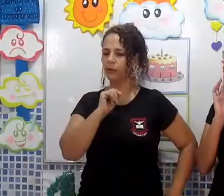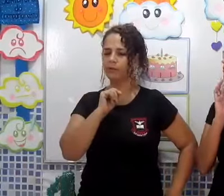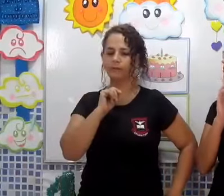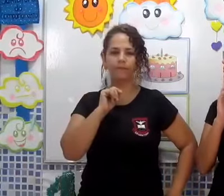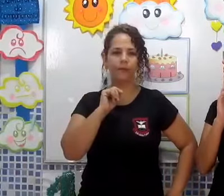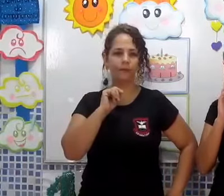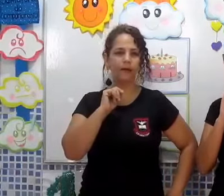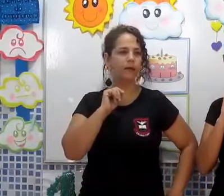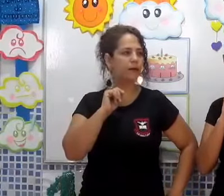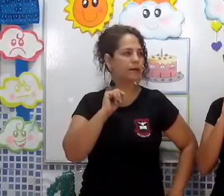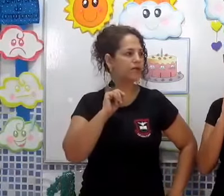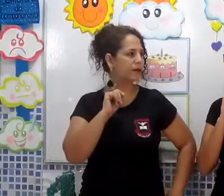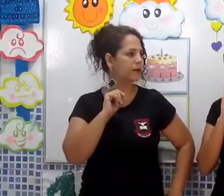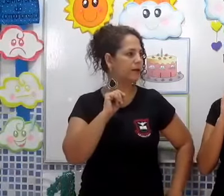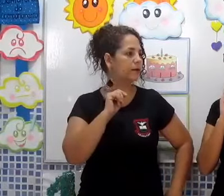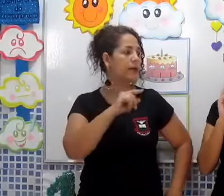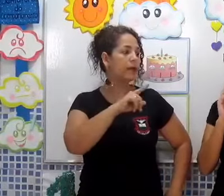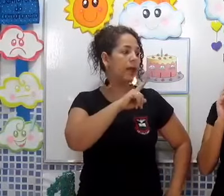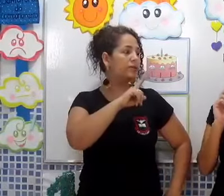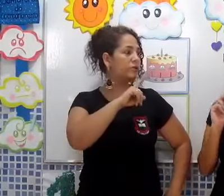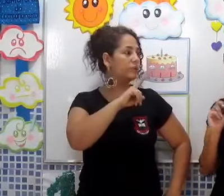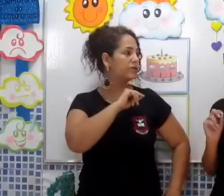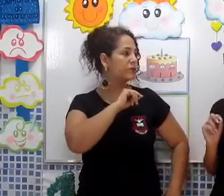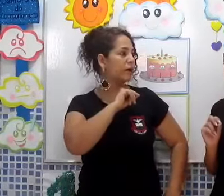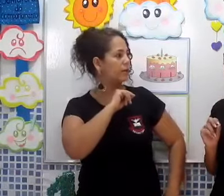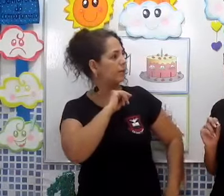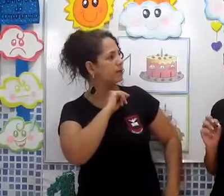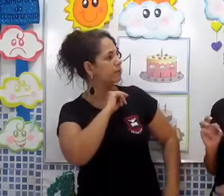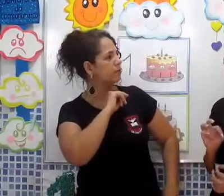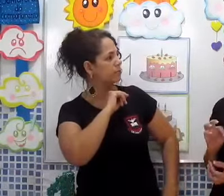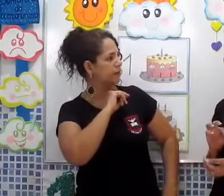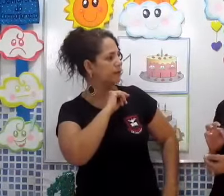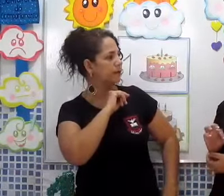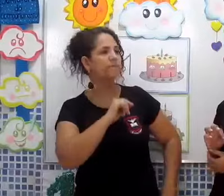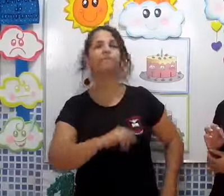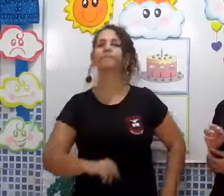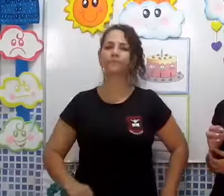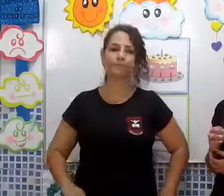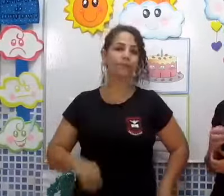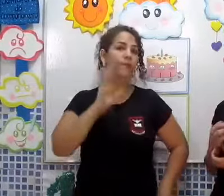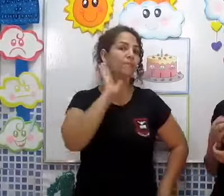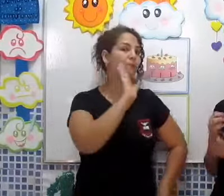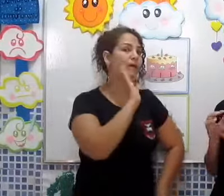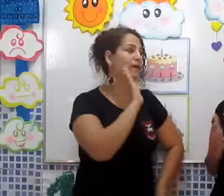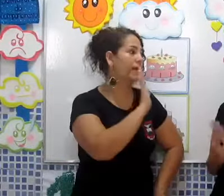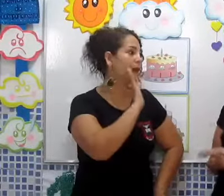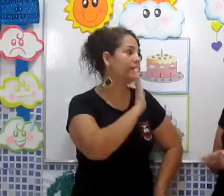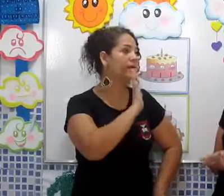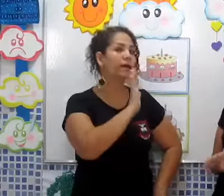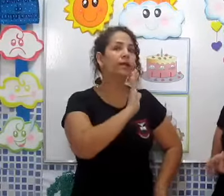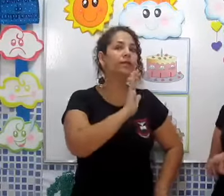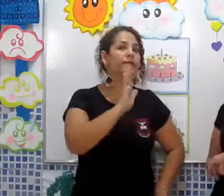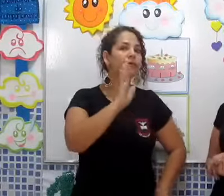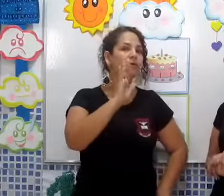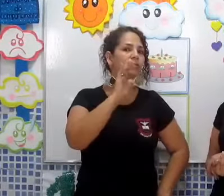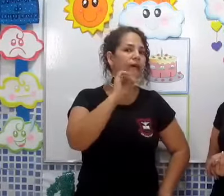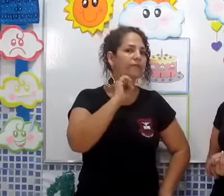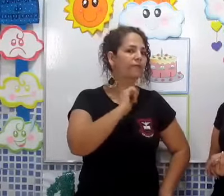coisa bem bacana, Tia Rayane. É de uma historinha que eu contei. Peraí, que eu já